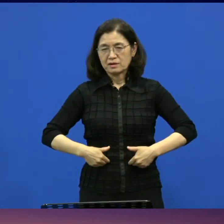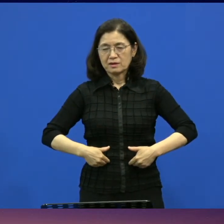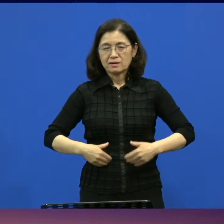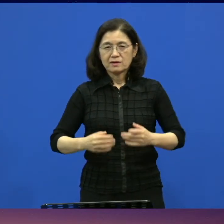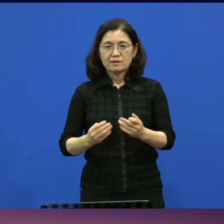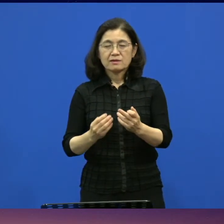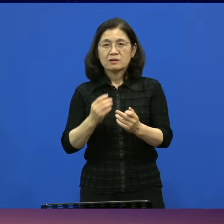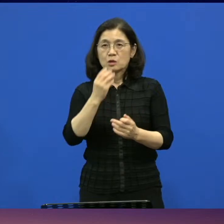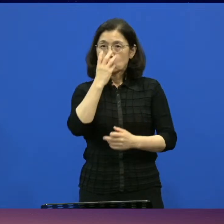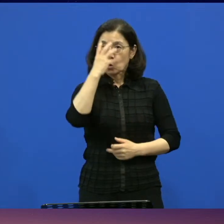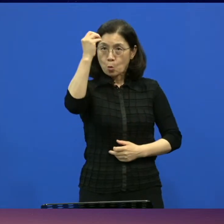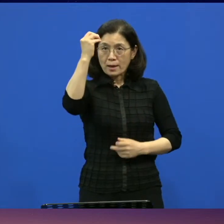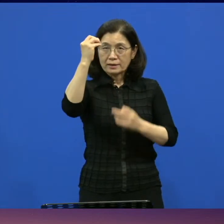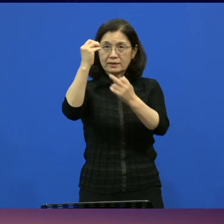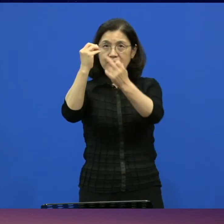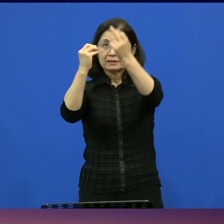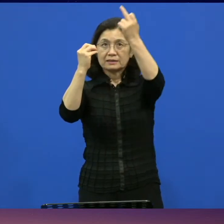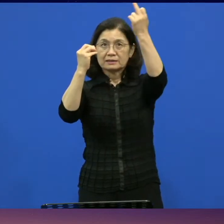평지를 만드는 작업.